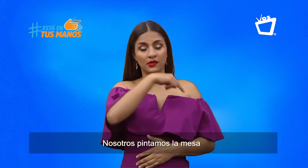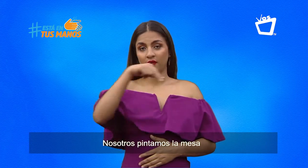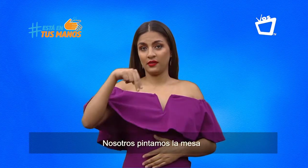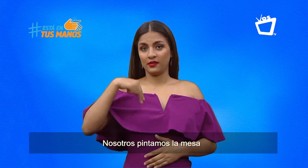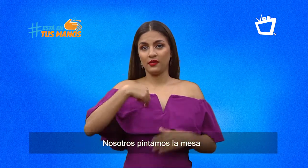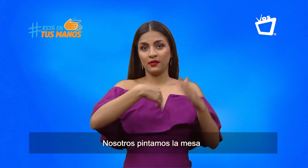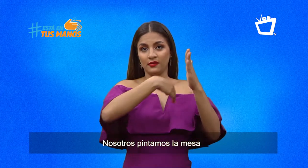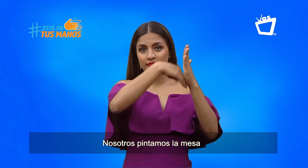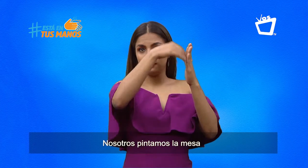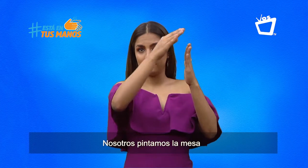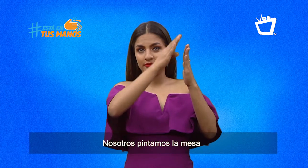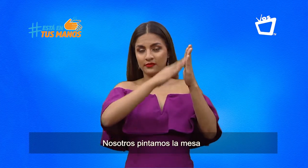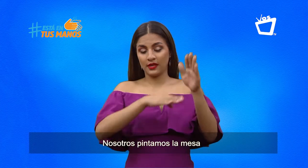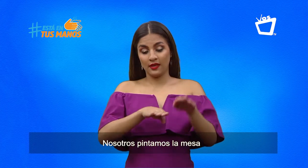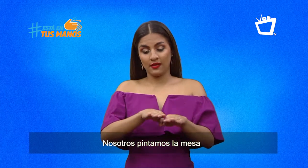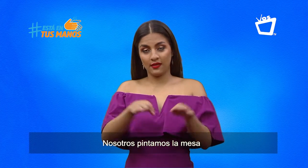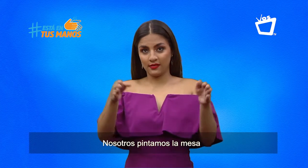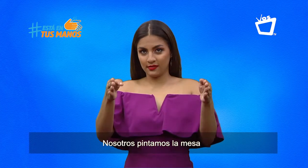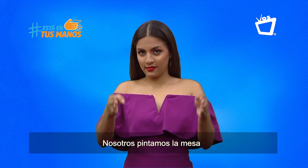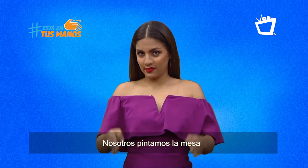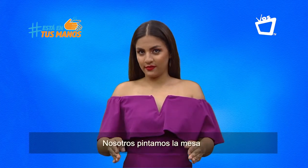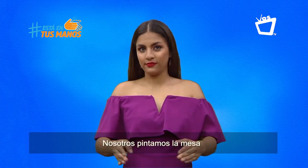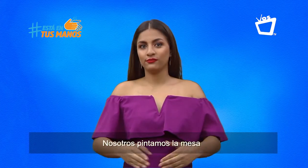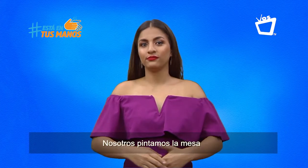nosotros pintamos la mesa